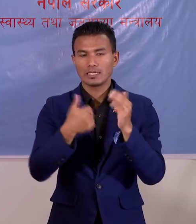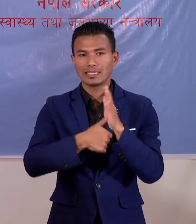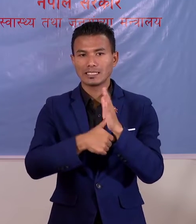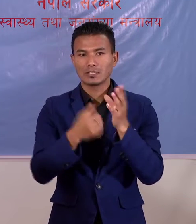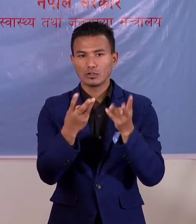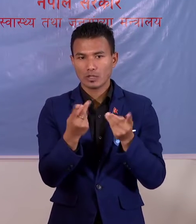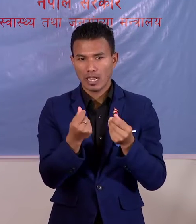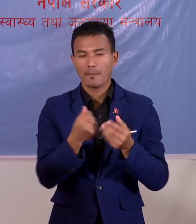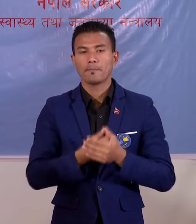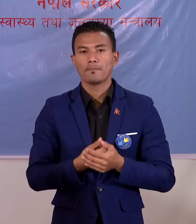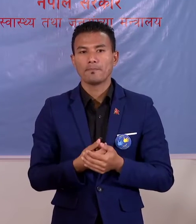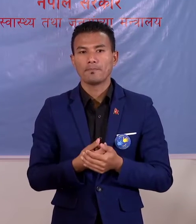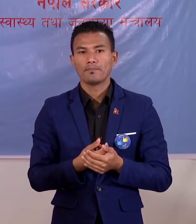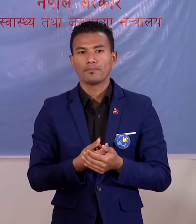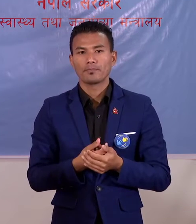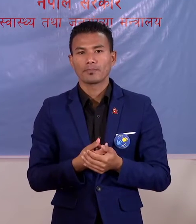टेस्टहरूको संख्या